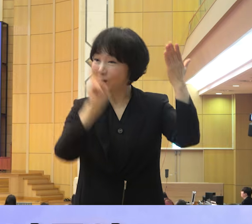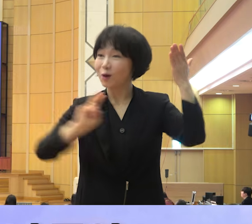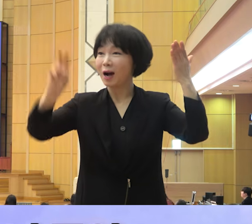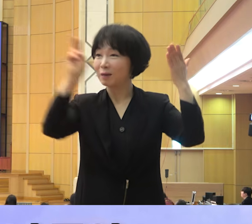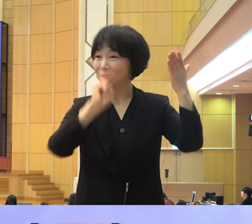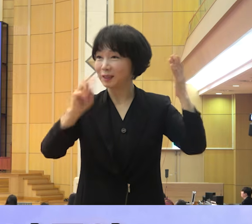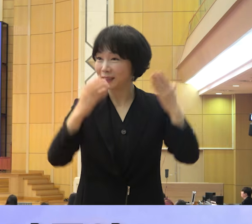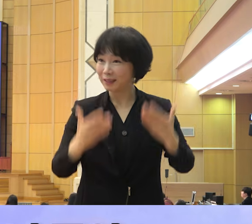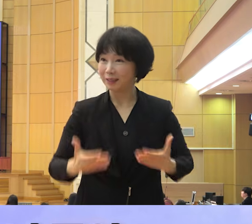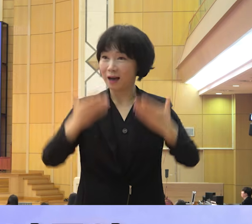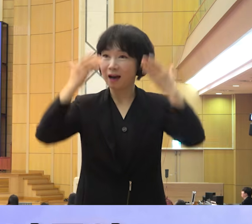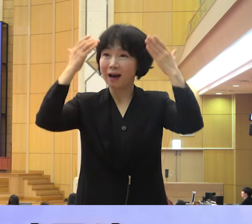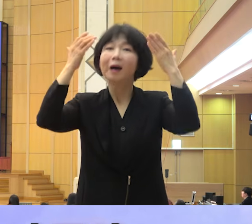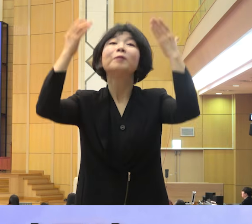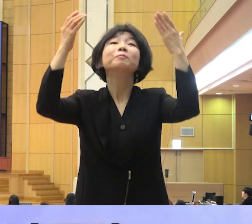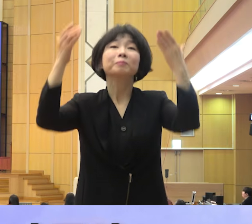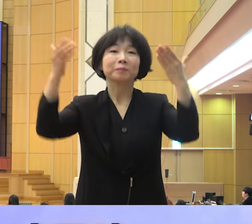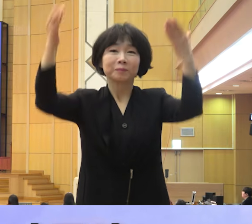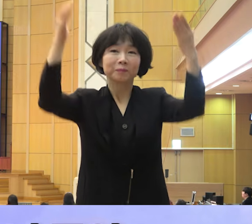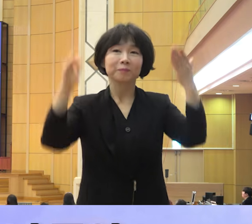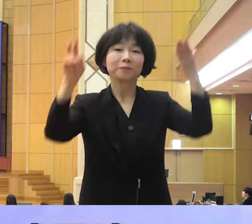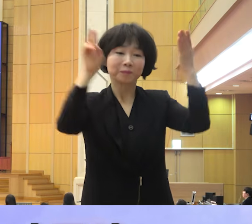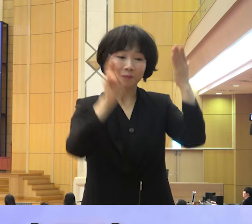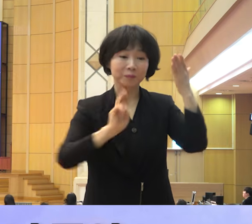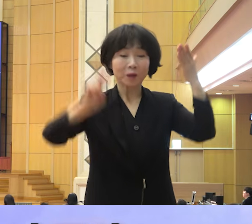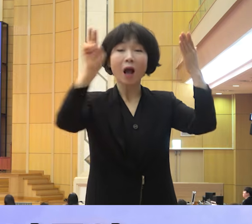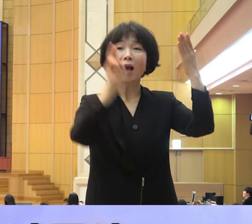찬송합시다. 찬송합시다.